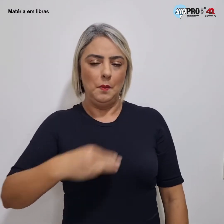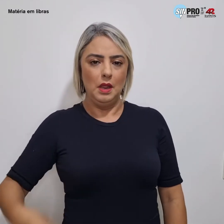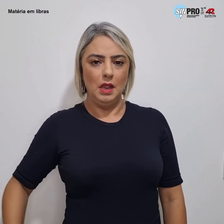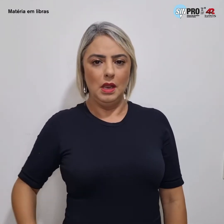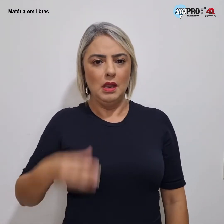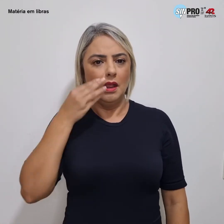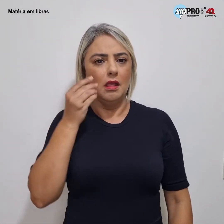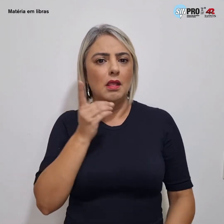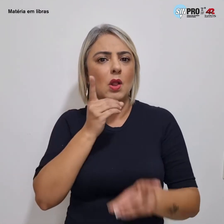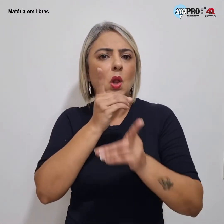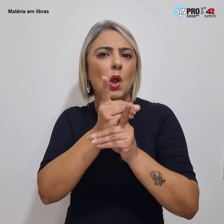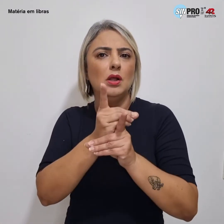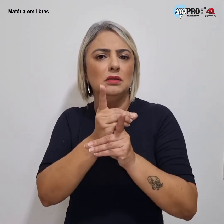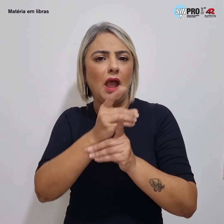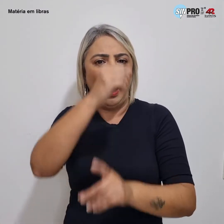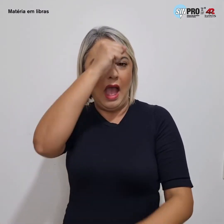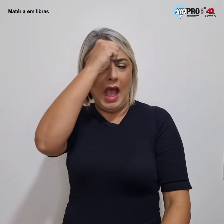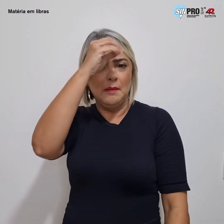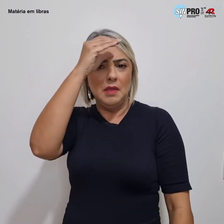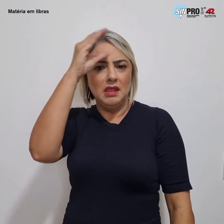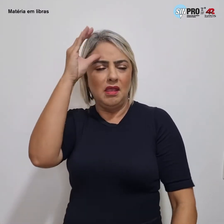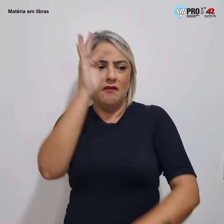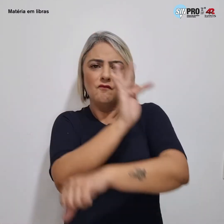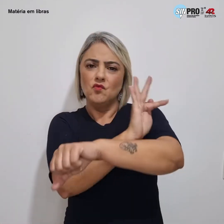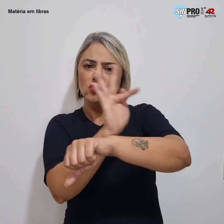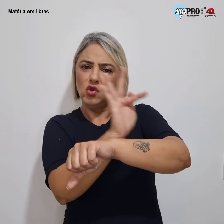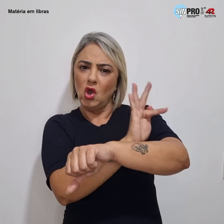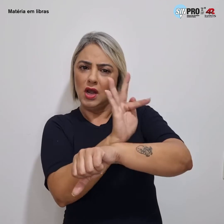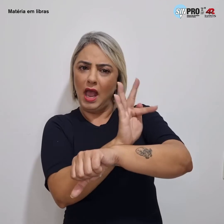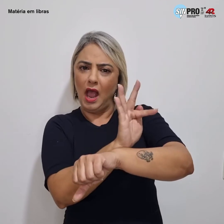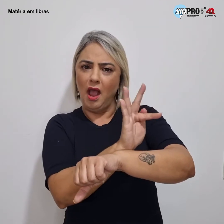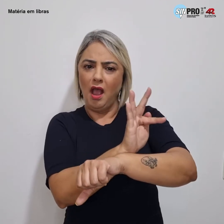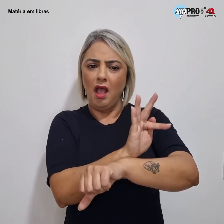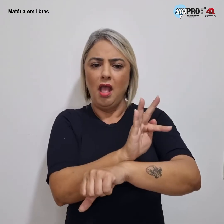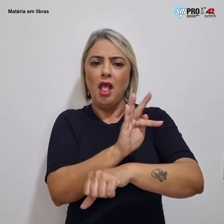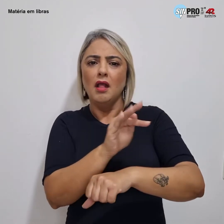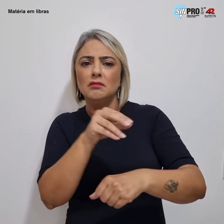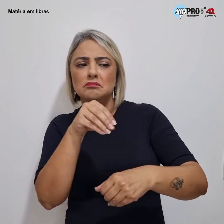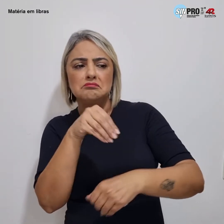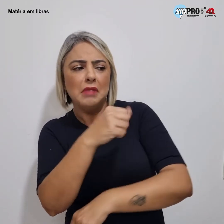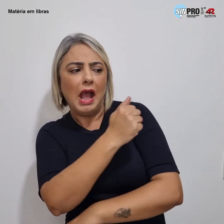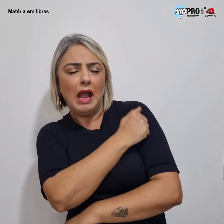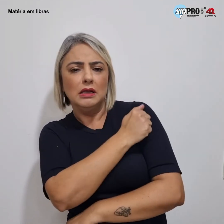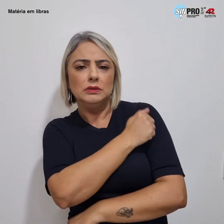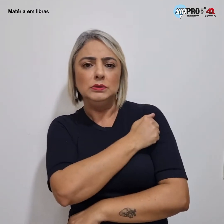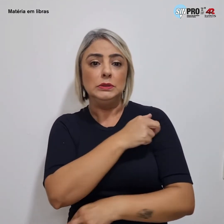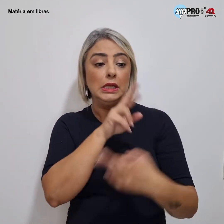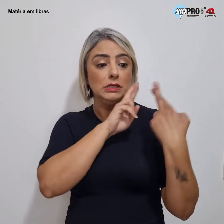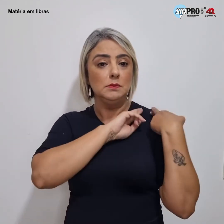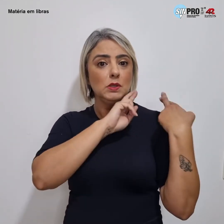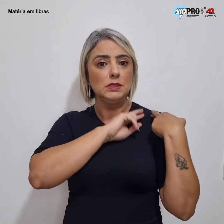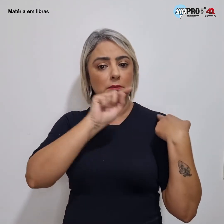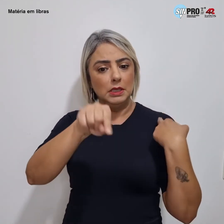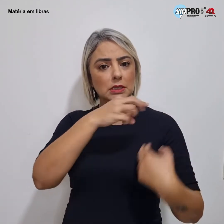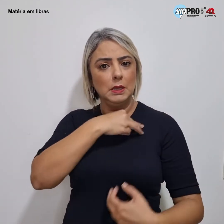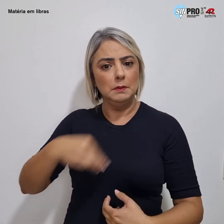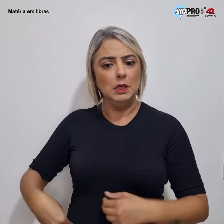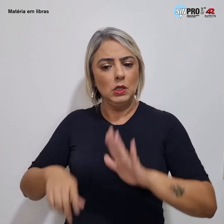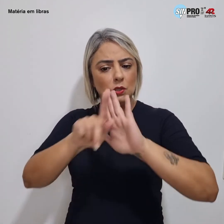o ministro detectou analfabetismo funcional entre estudantes, o papel dele,